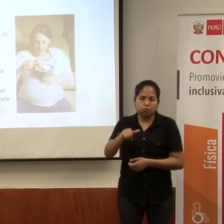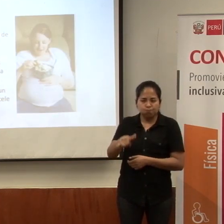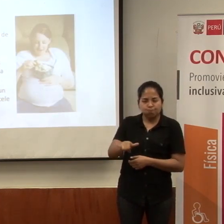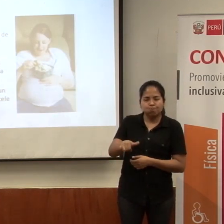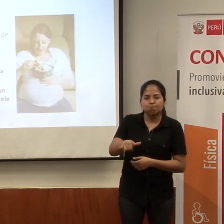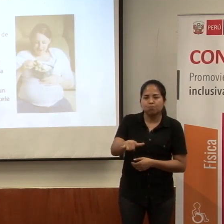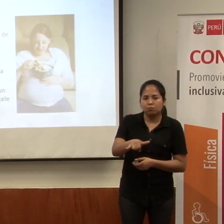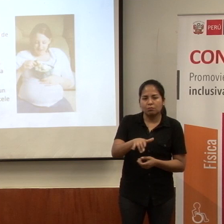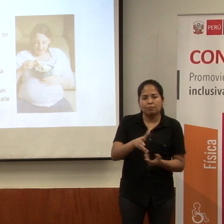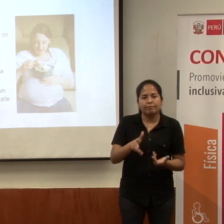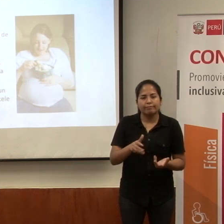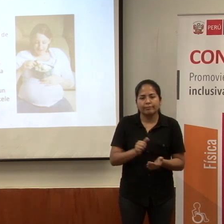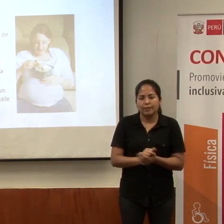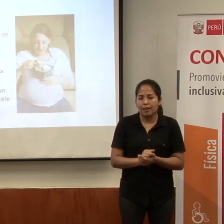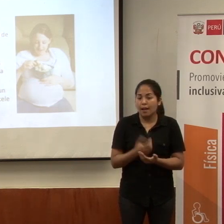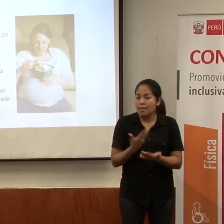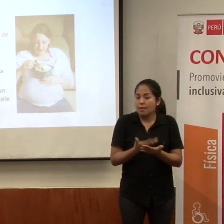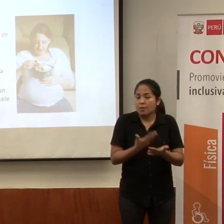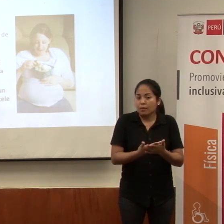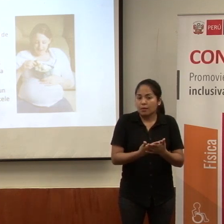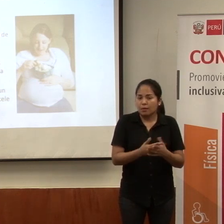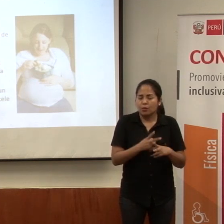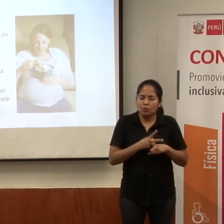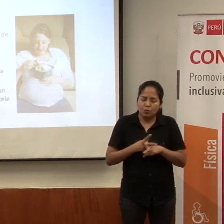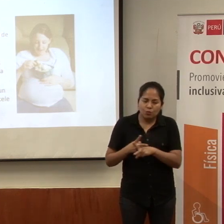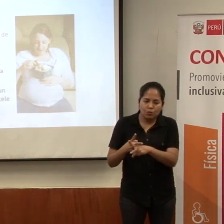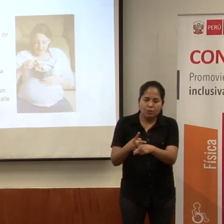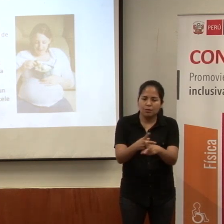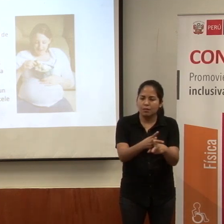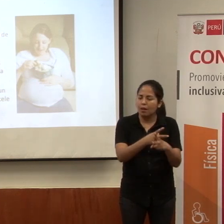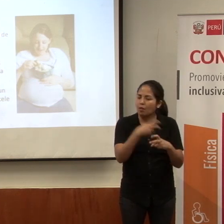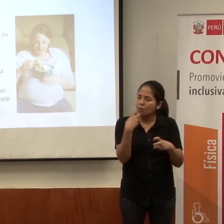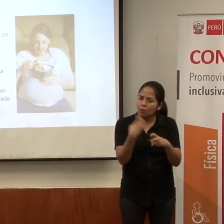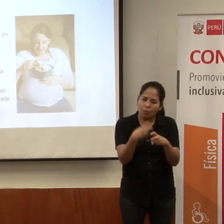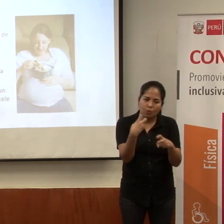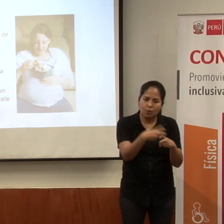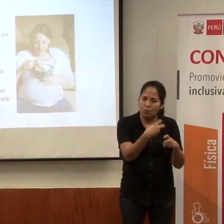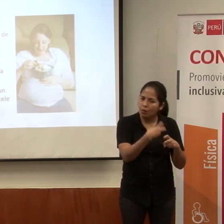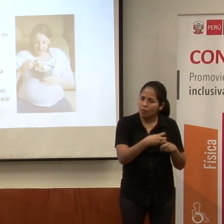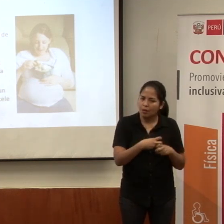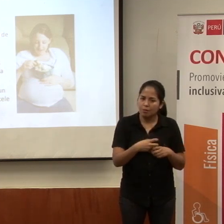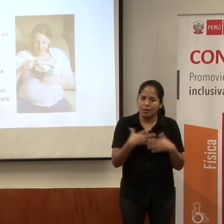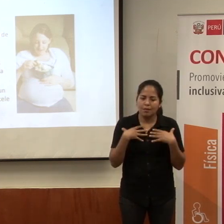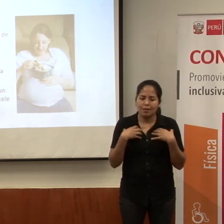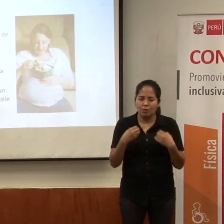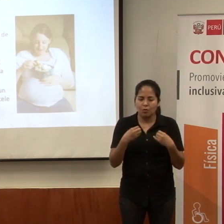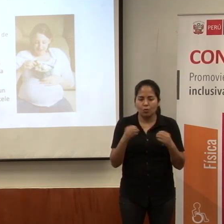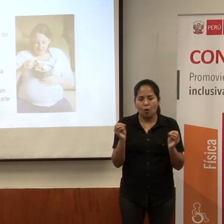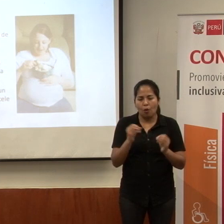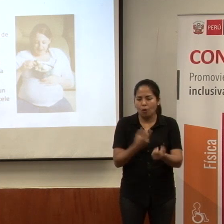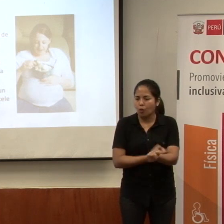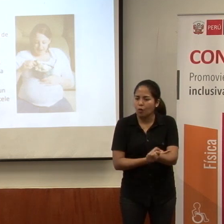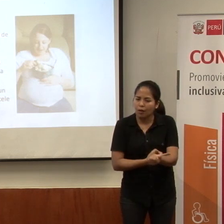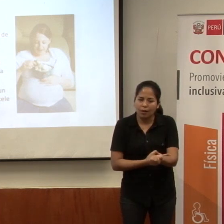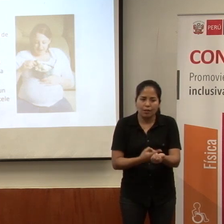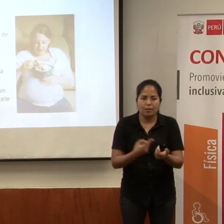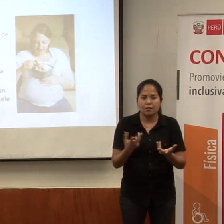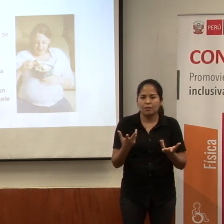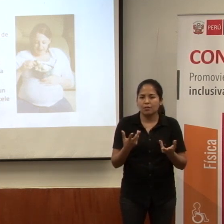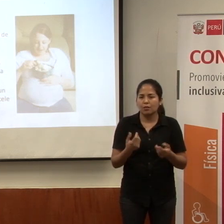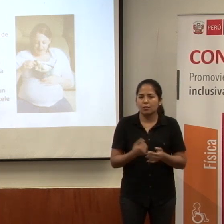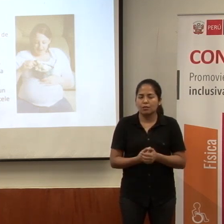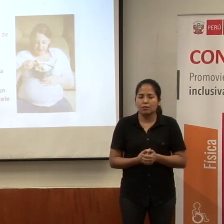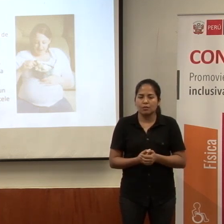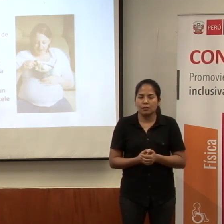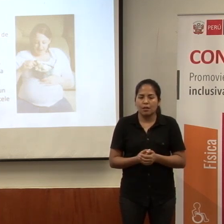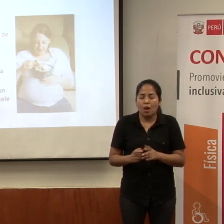está demostrado que mayor riesgo de problemas congénitos y de malformaciones